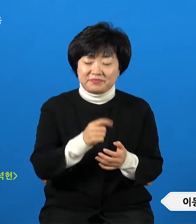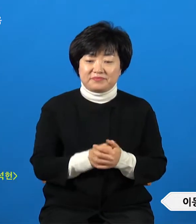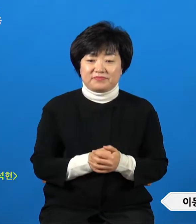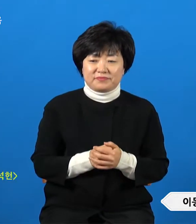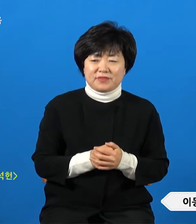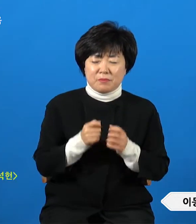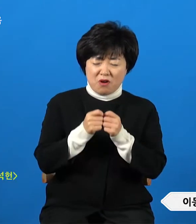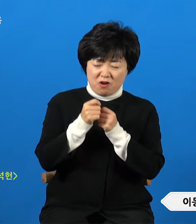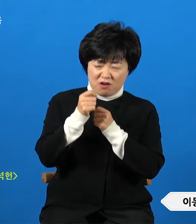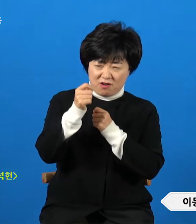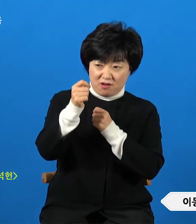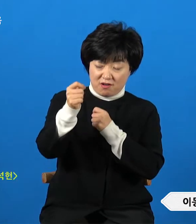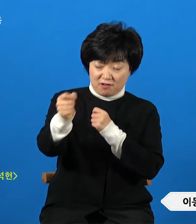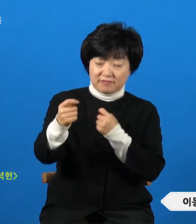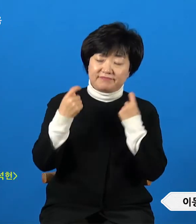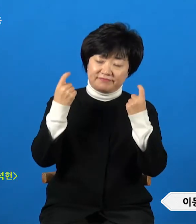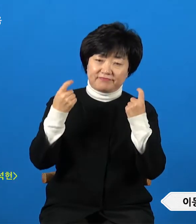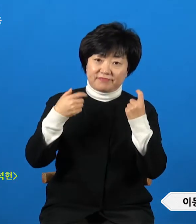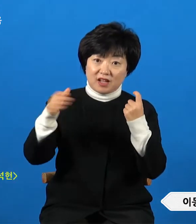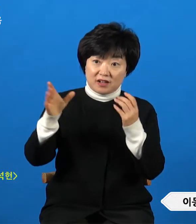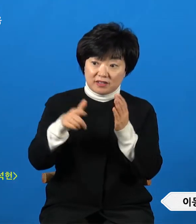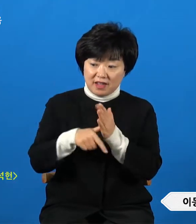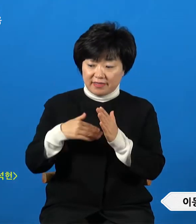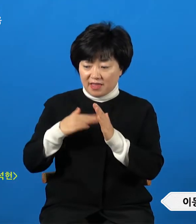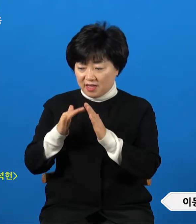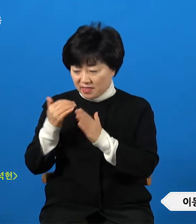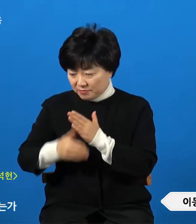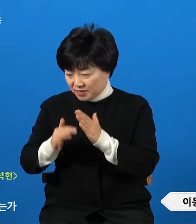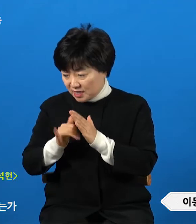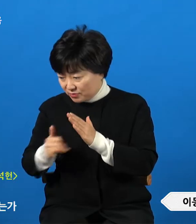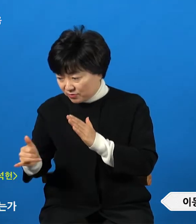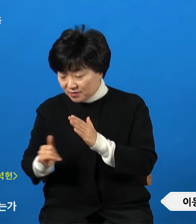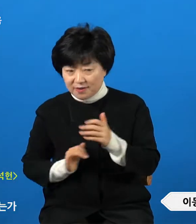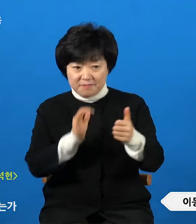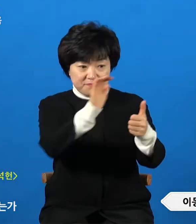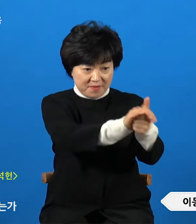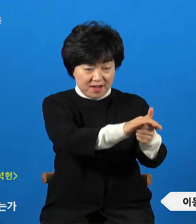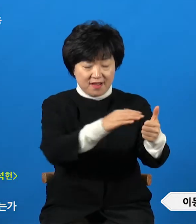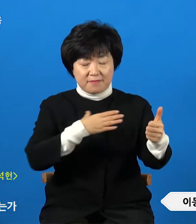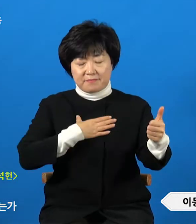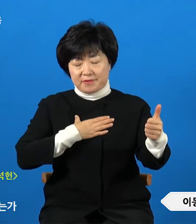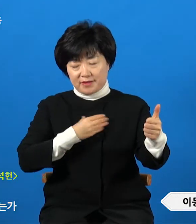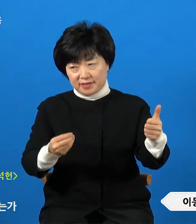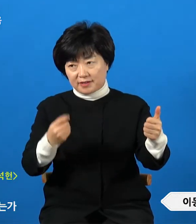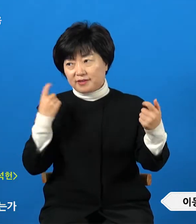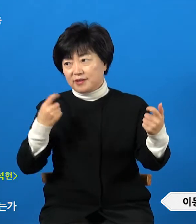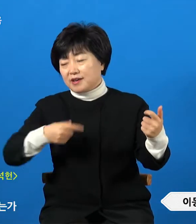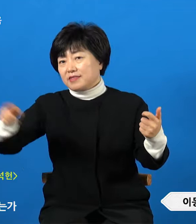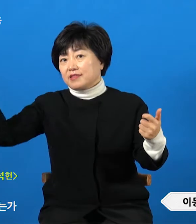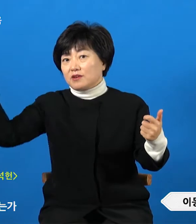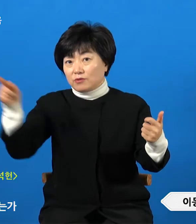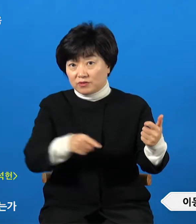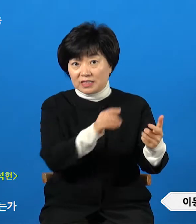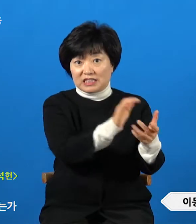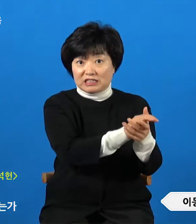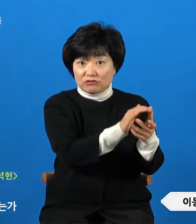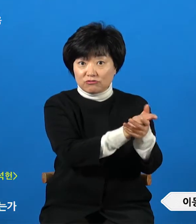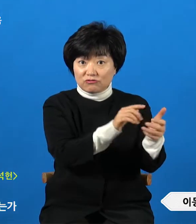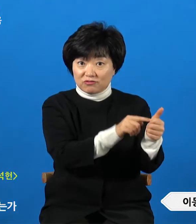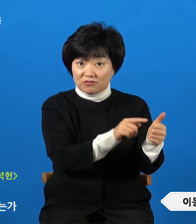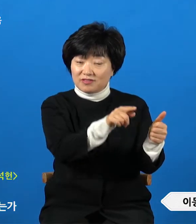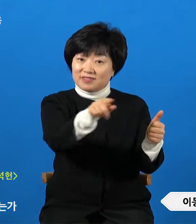말리길 나서는 길 처자를 내맡기며 마음 놓고 갈 만한 사람 그 사람을